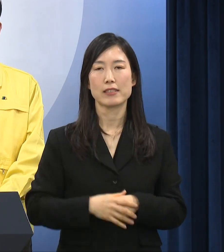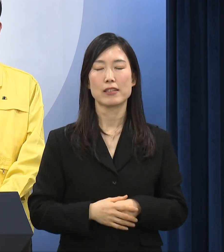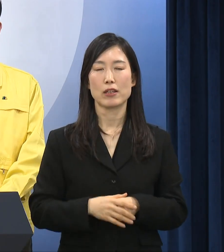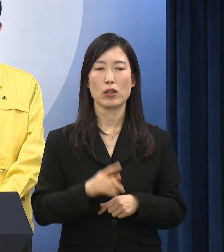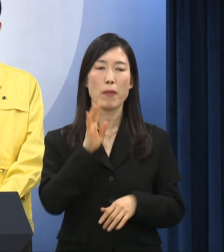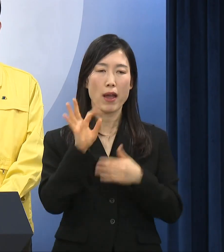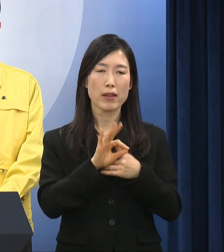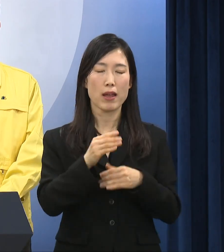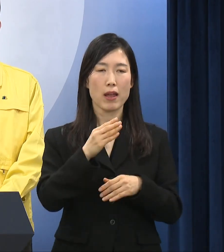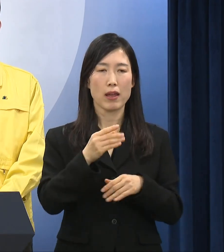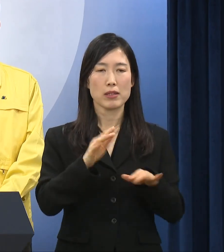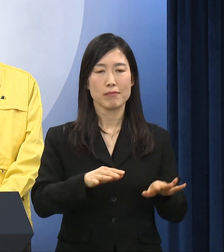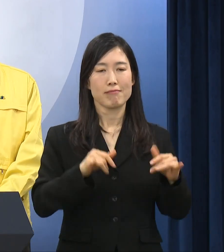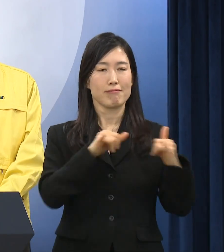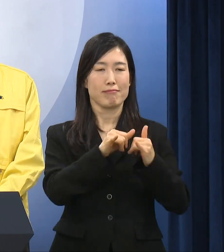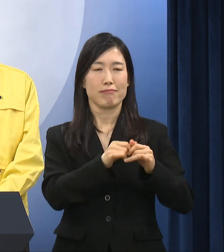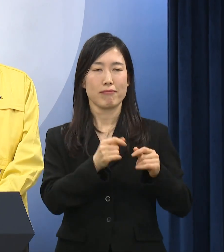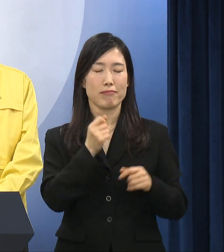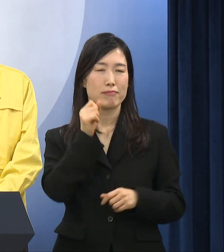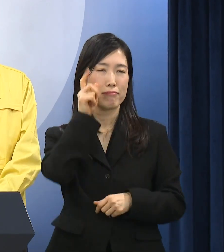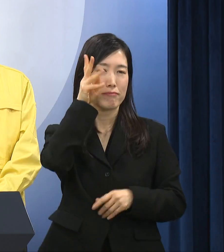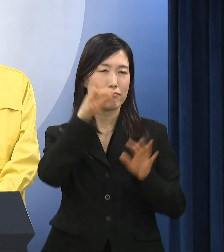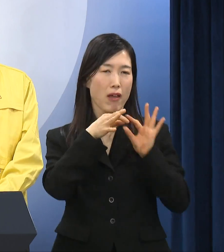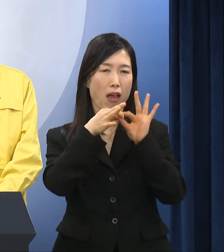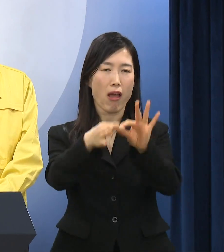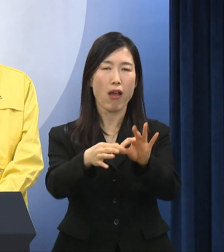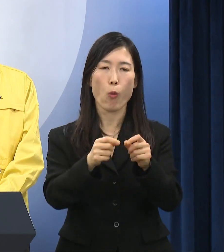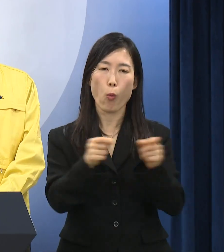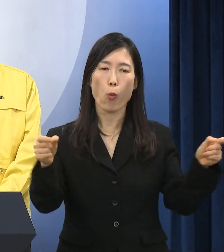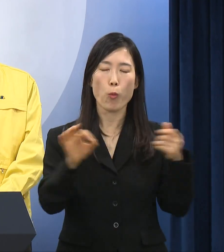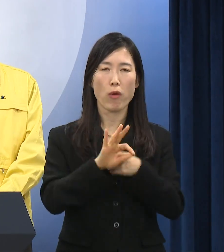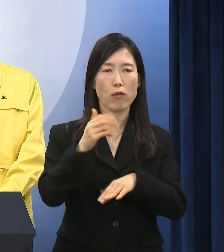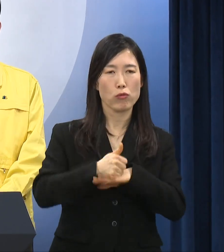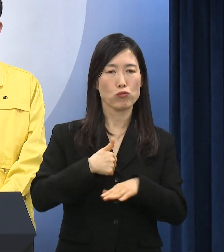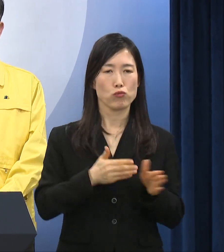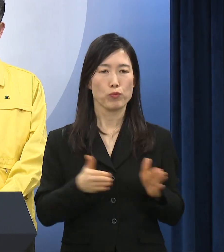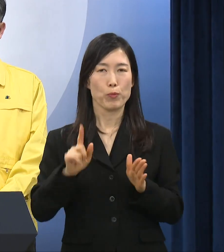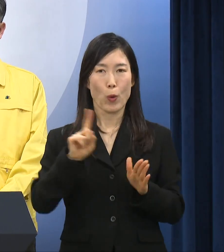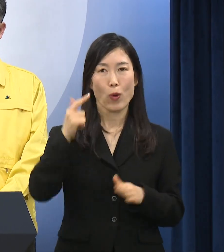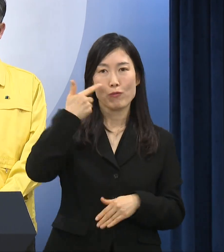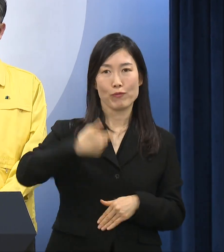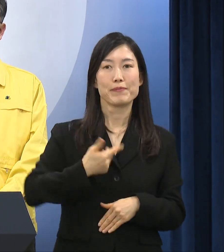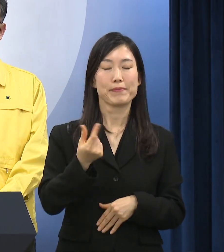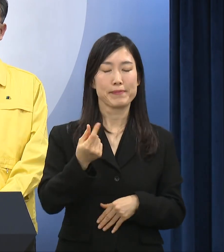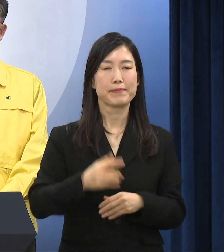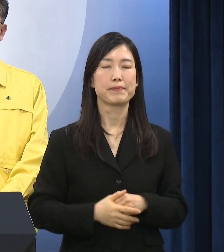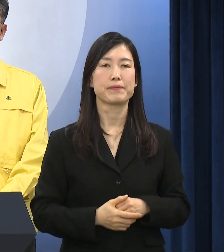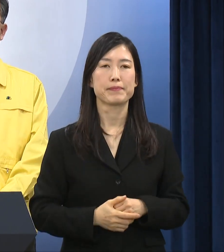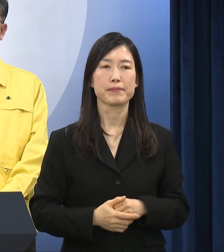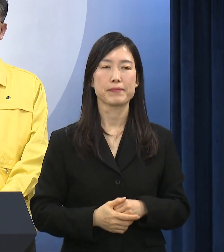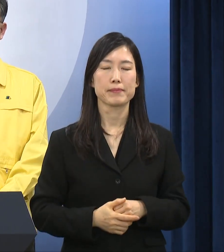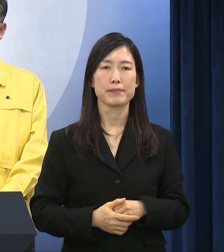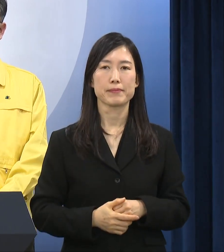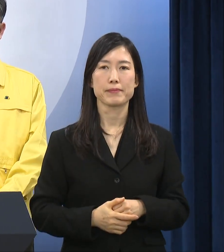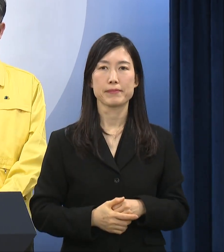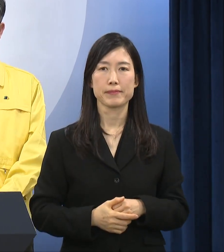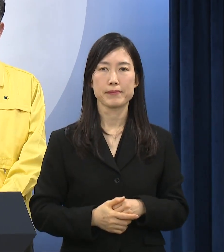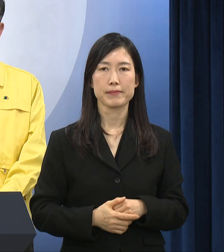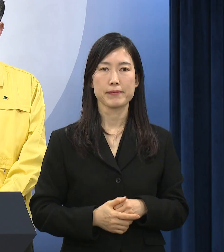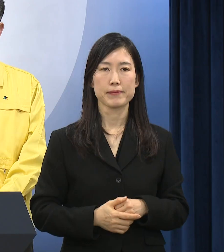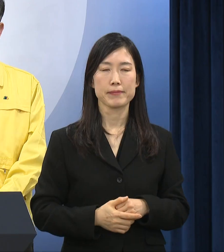사태가 장기화되는 것에 대한 대책에 대해서 답변을 드리겠습니다. 우선 유가 부분